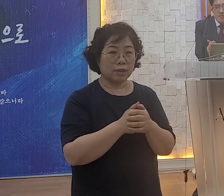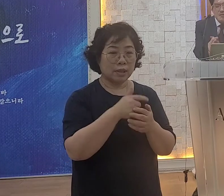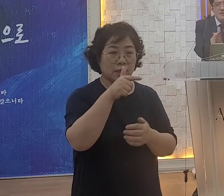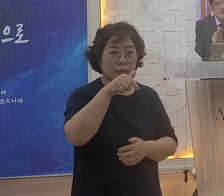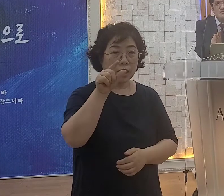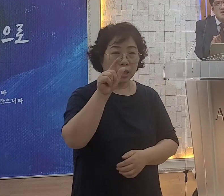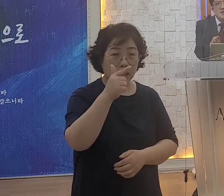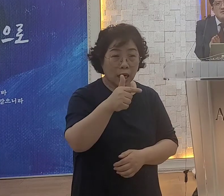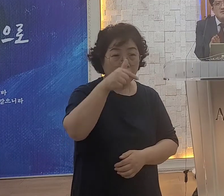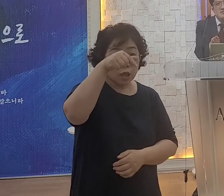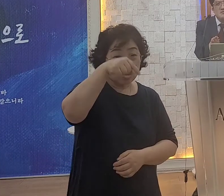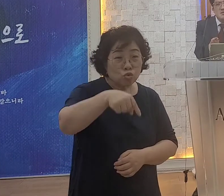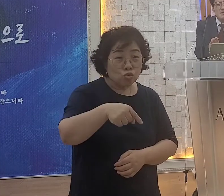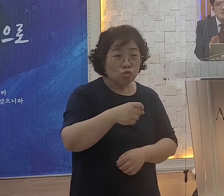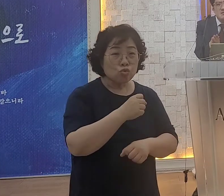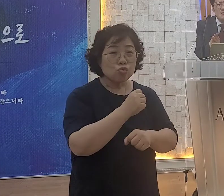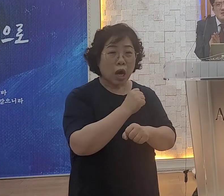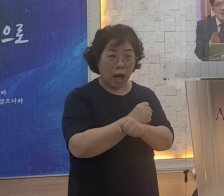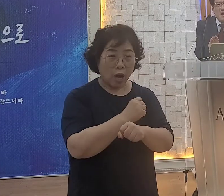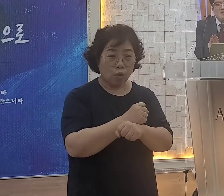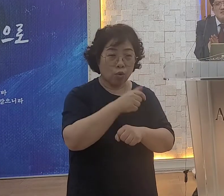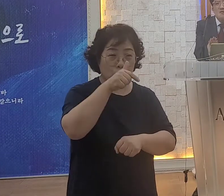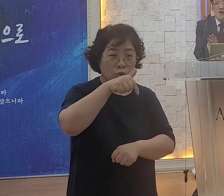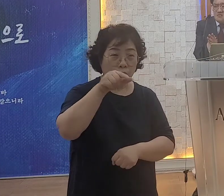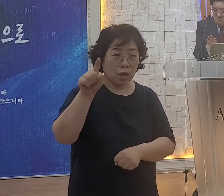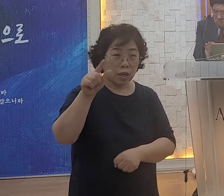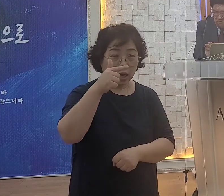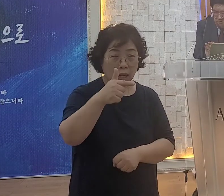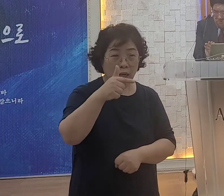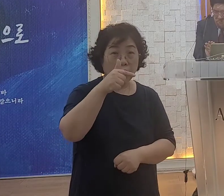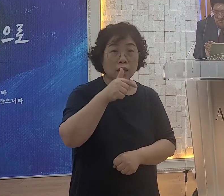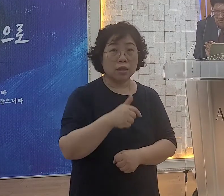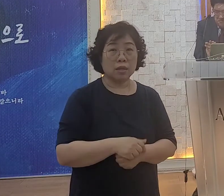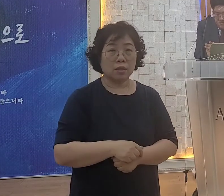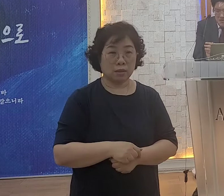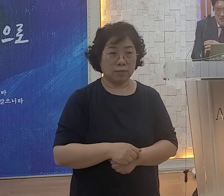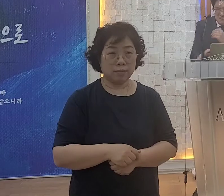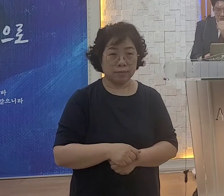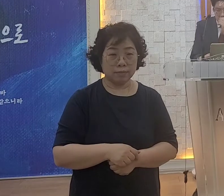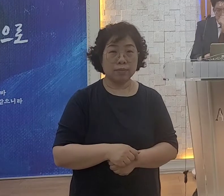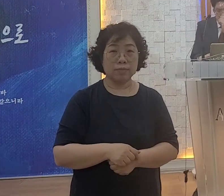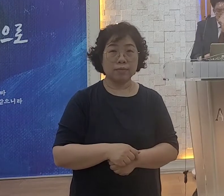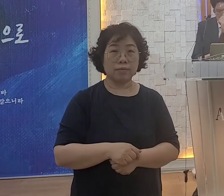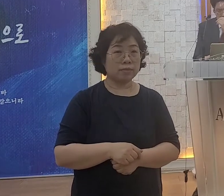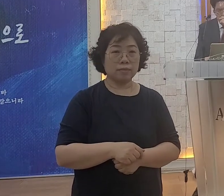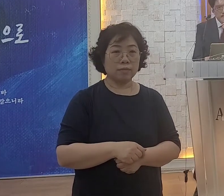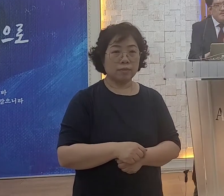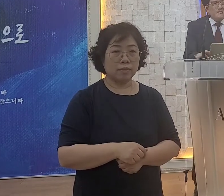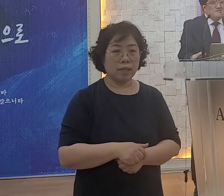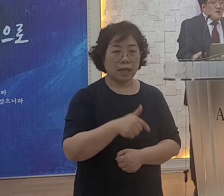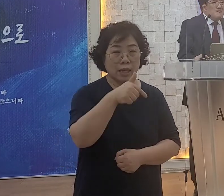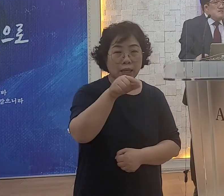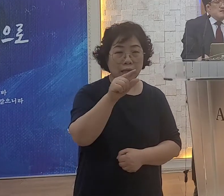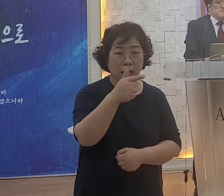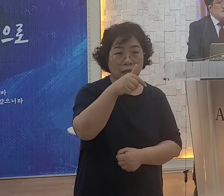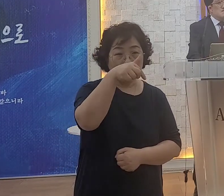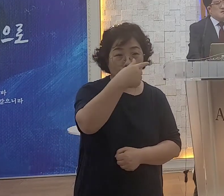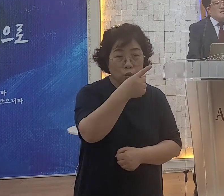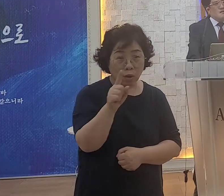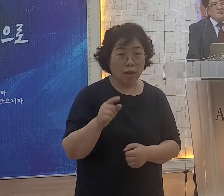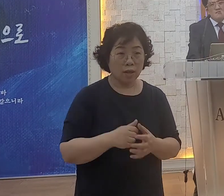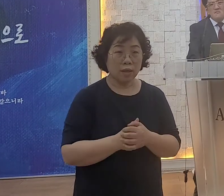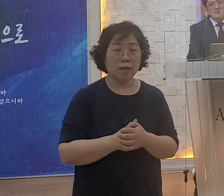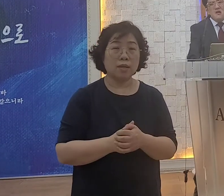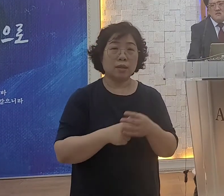간과하심. 전에 지은 죄를 간과하심으로. 이해가 되십니까? 자, 그러니까